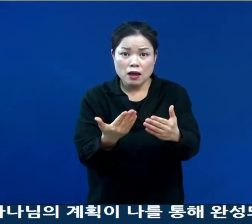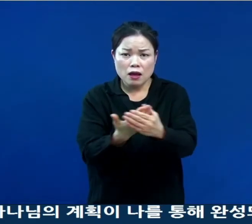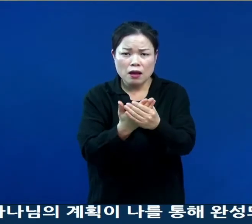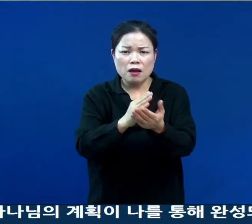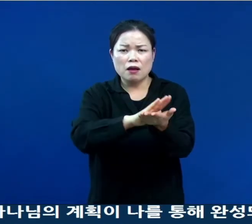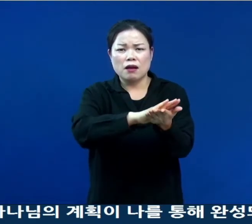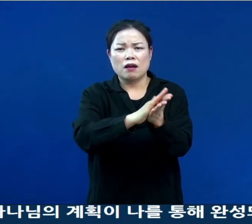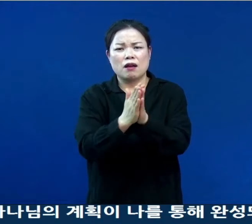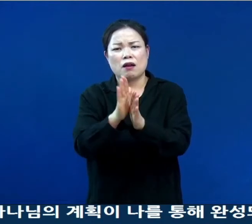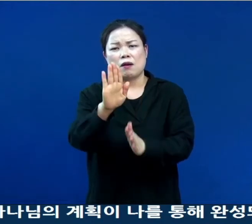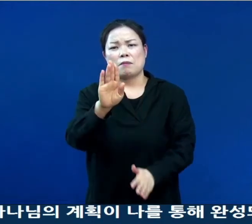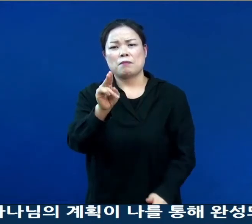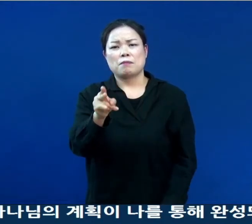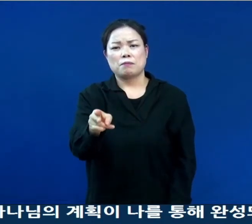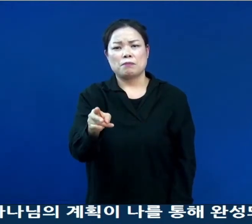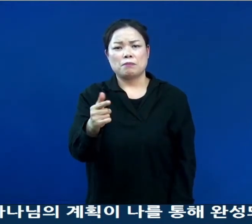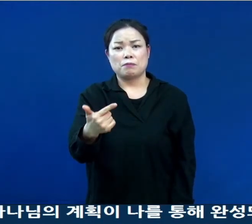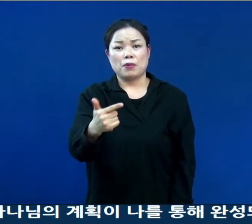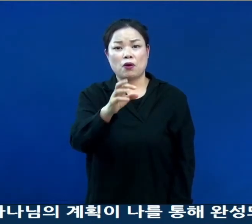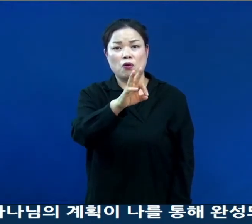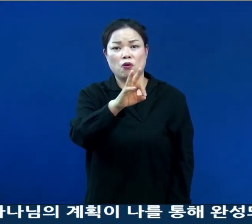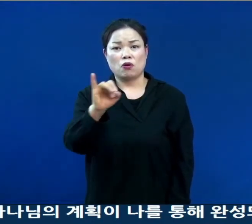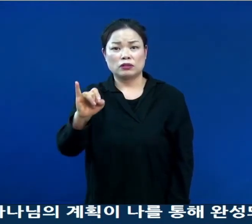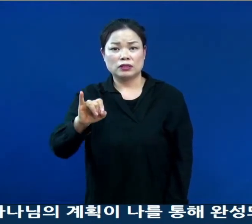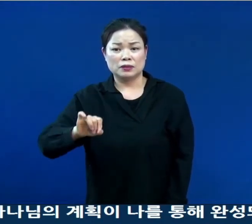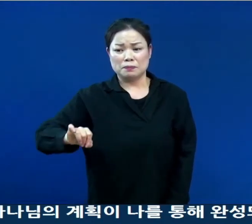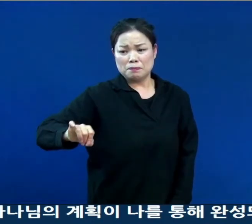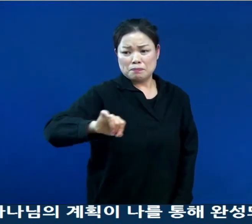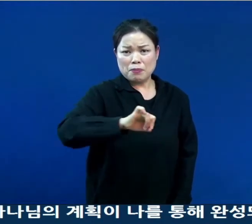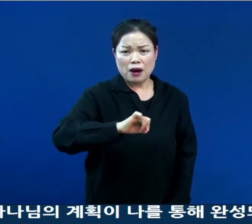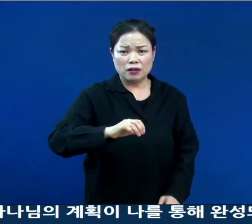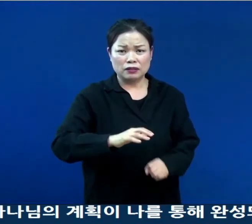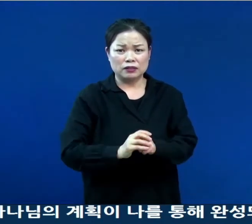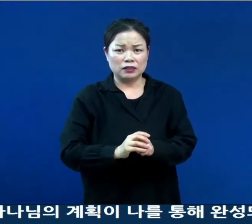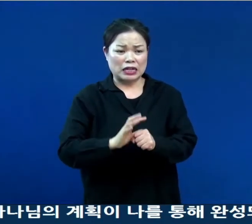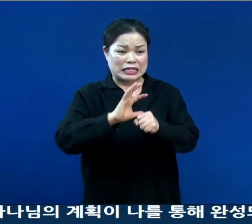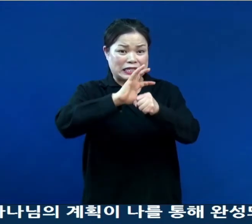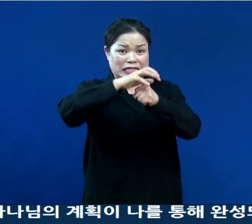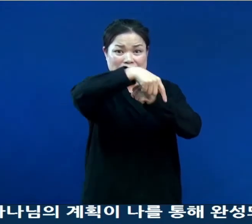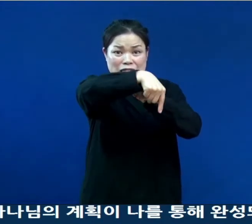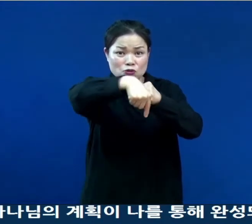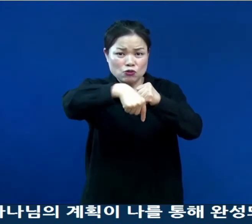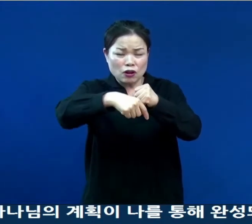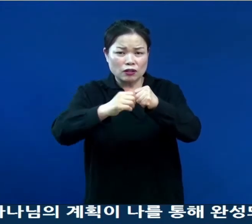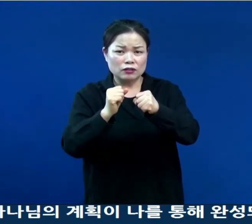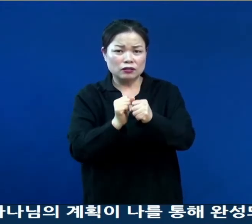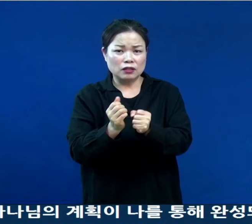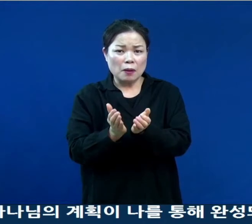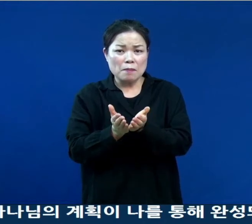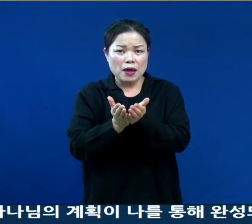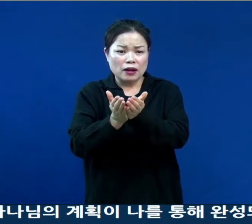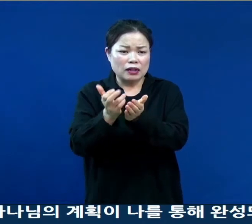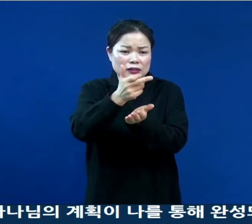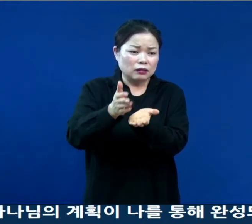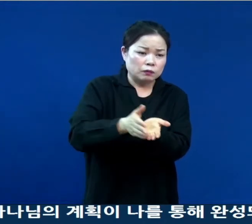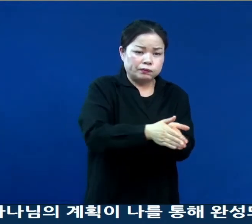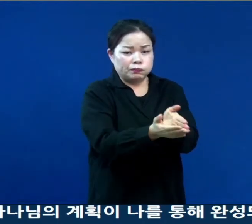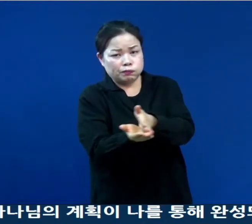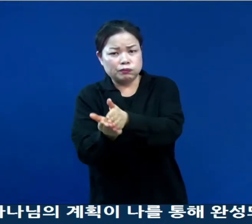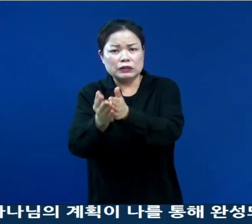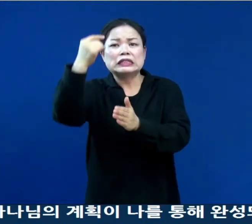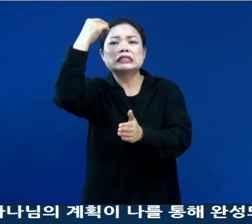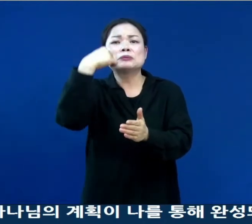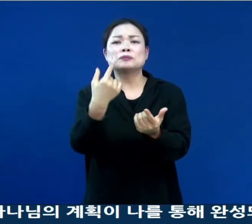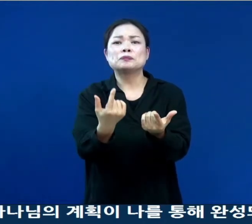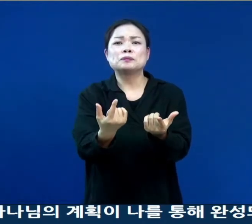변이 바이러스가 등장했습니다. 마치 지구라는 거대한 배가 엄청난 풍랑에 의해서 이리저리 흔들리고 있는